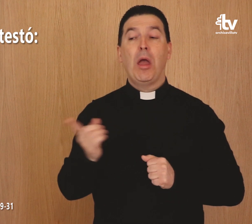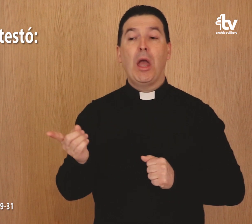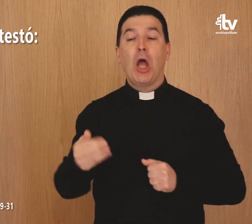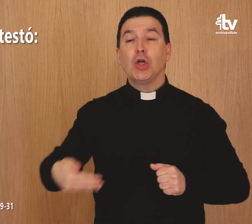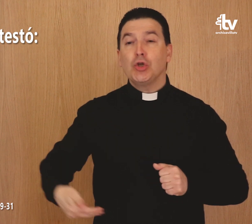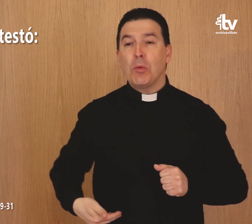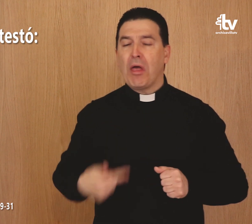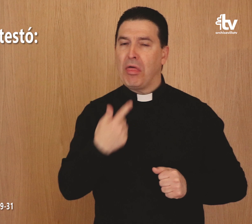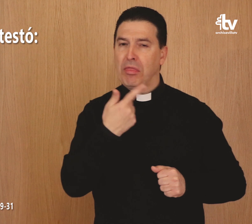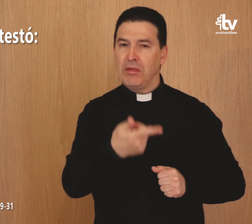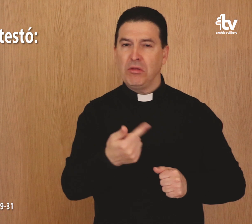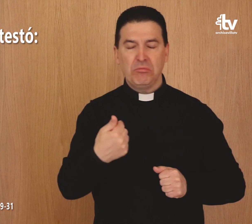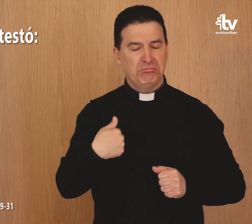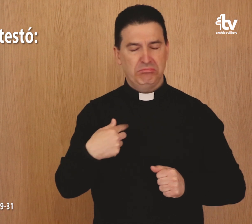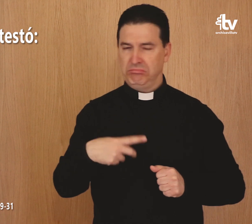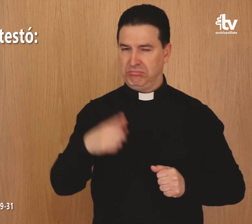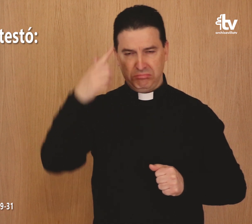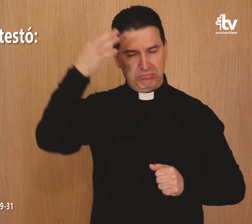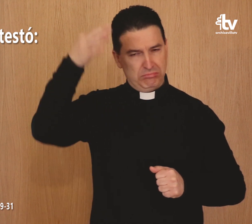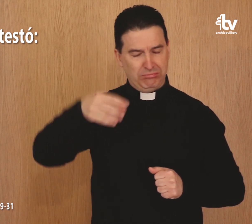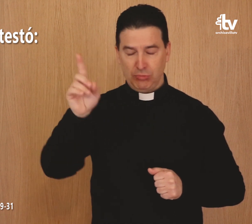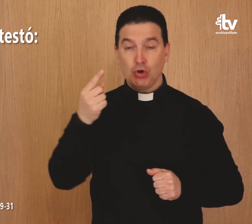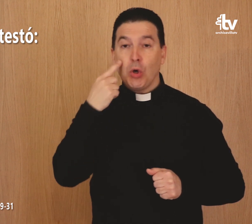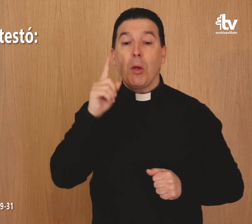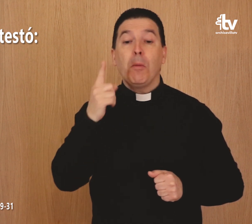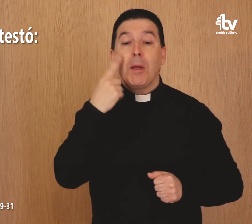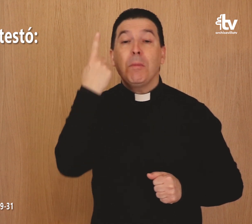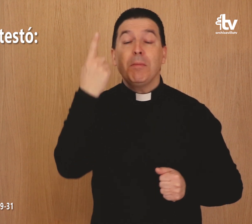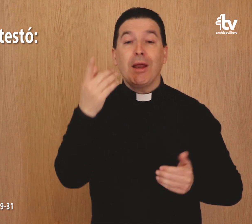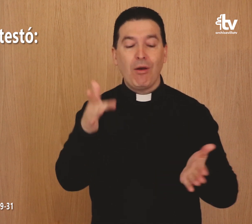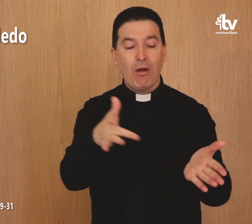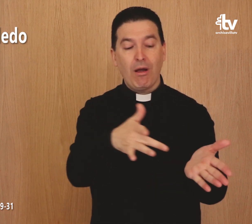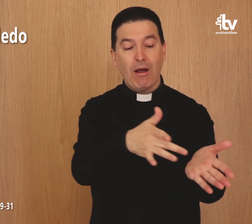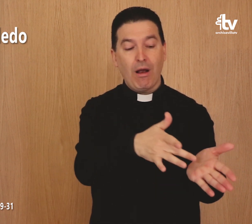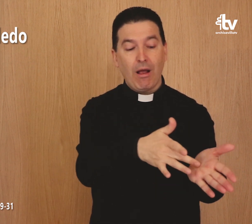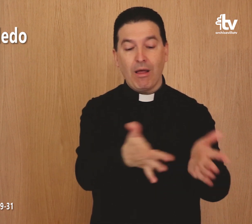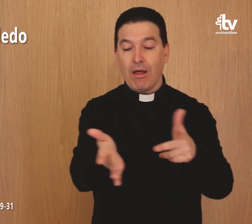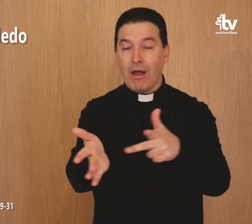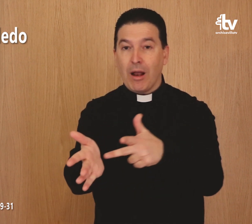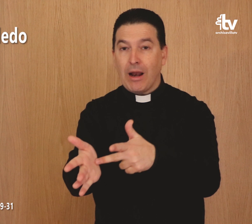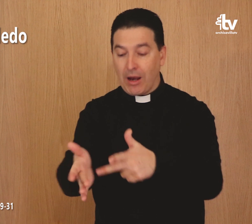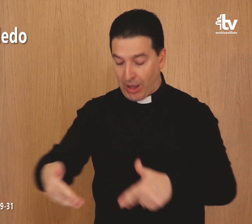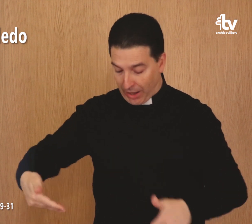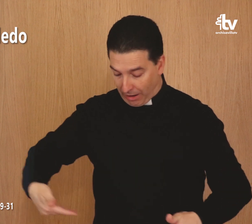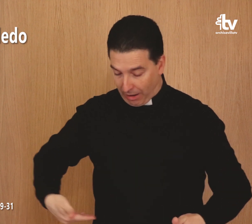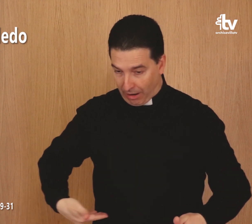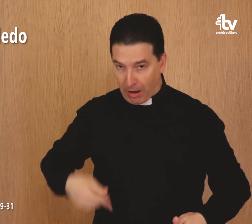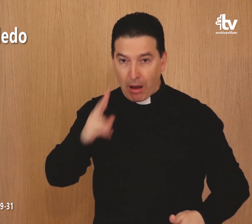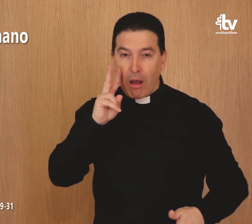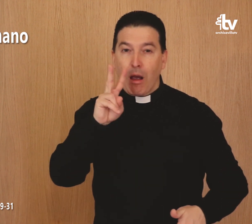él les contestó: «Si no veo en sus manos la señal de los clavos, si no meto el dedo en el agujero de los clavos y no